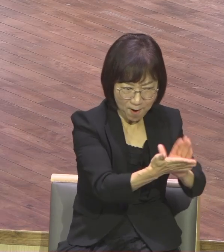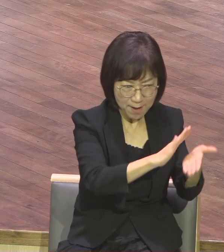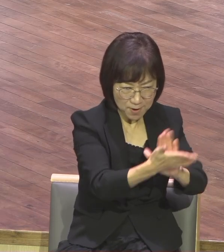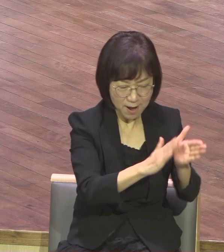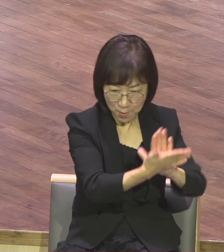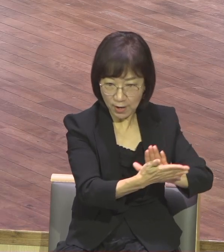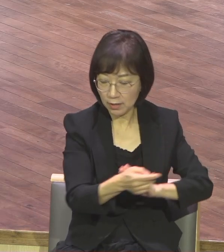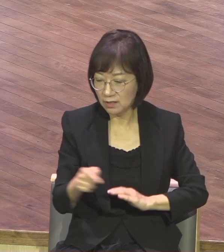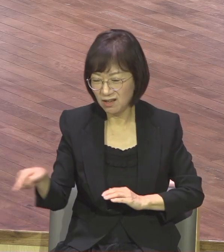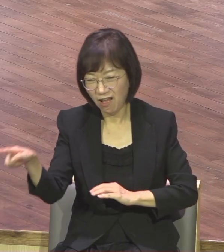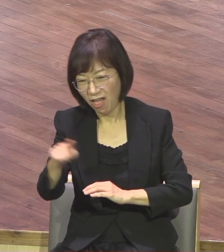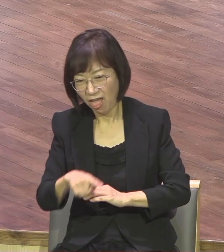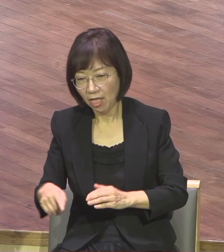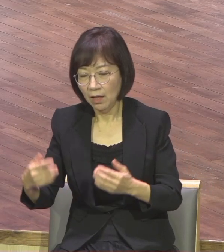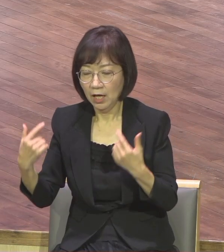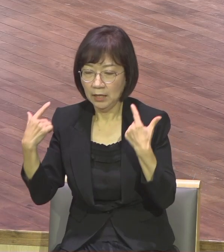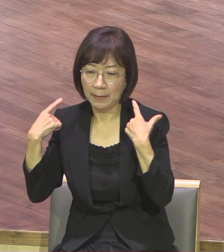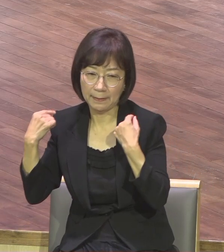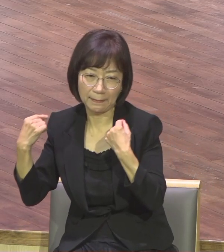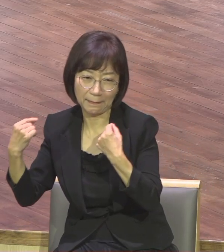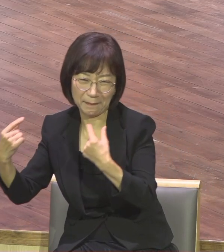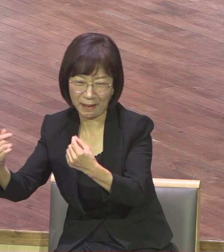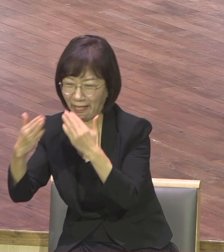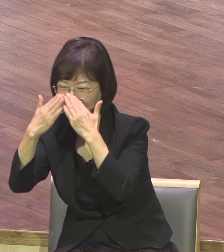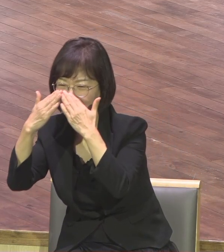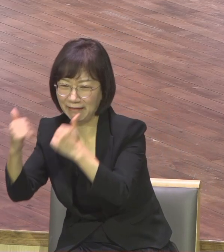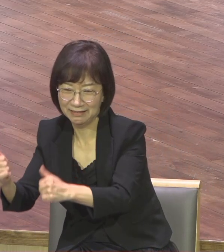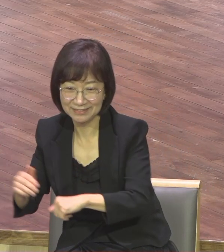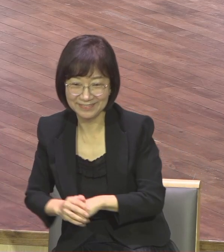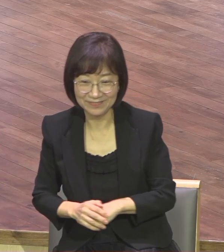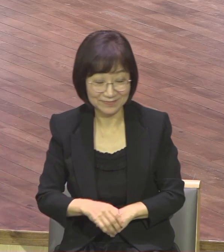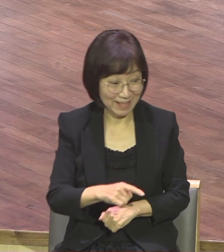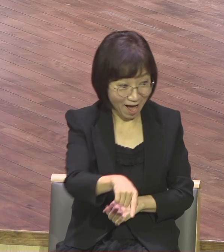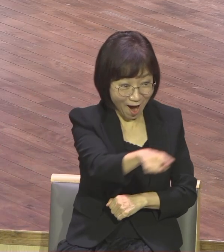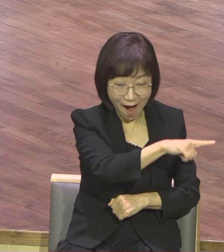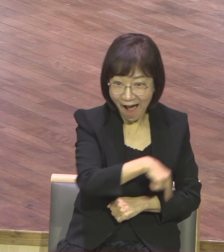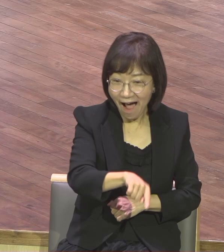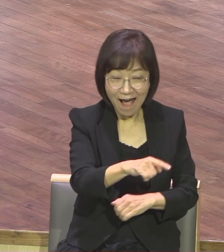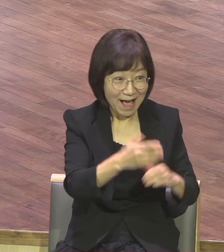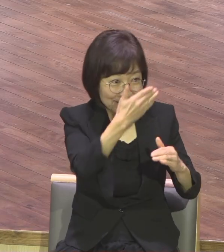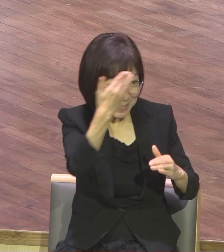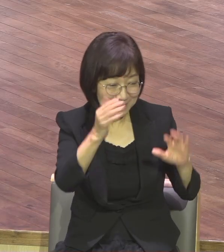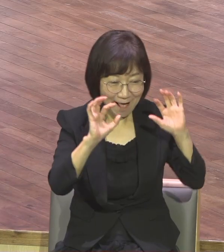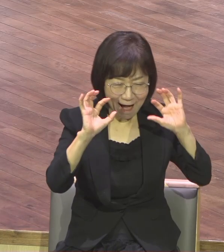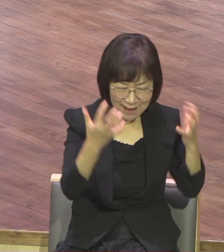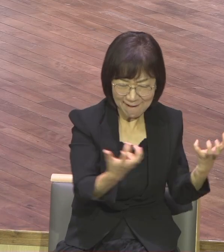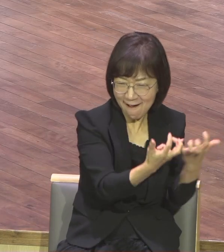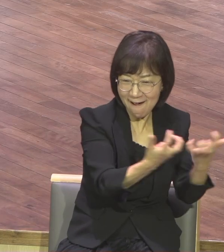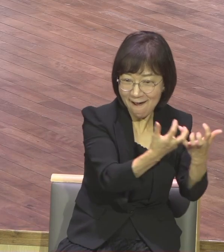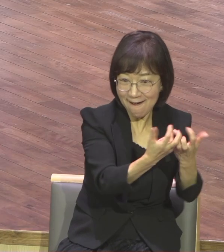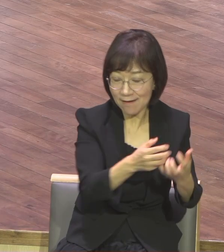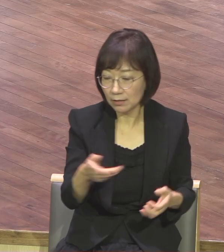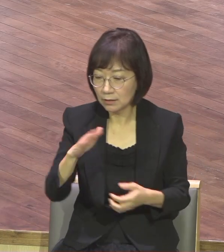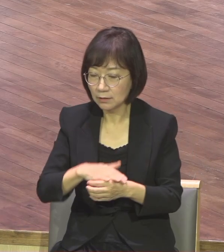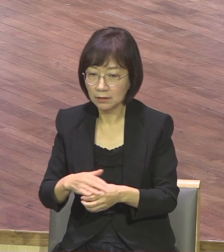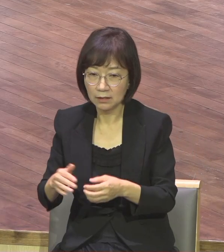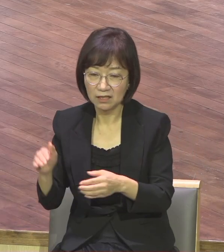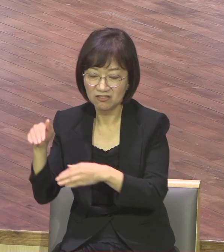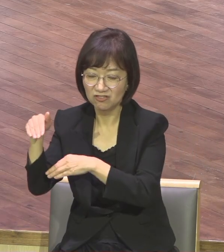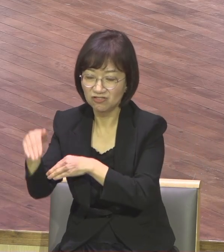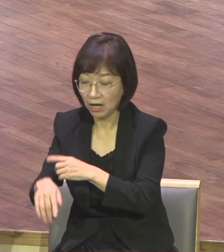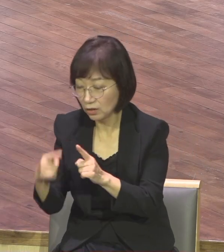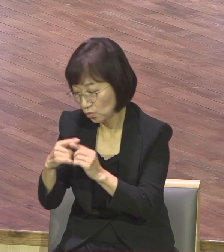항상 똑같다. 살아있는 교회는 아이들과 청소년들로 늘 시끄럽지만 죽어가는 교회는 뒤죽은 듯이